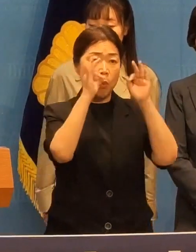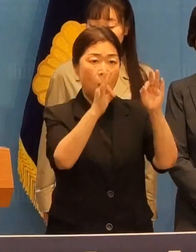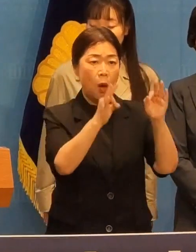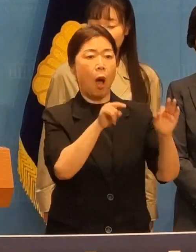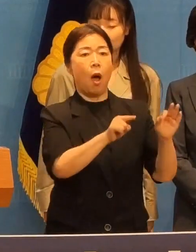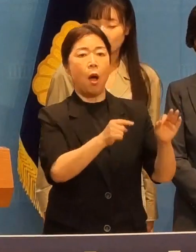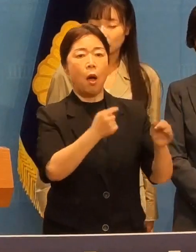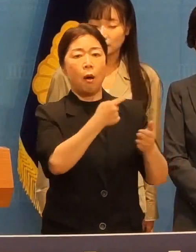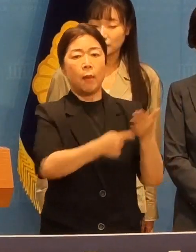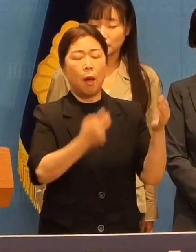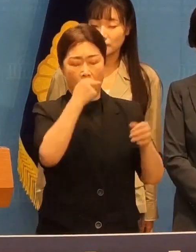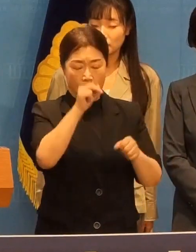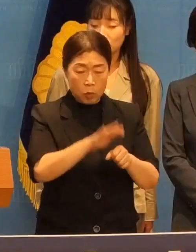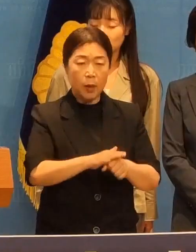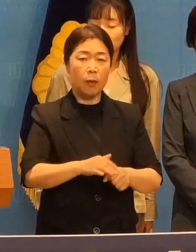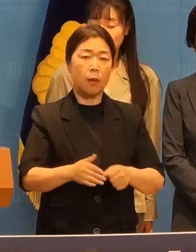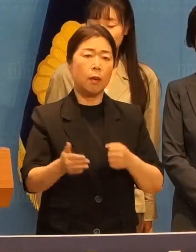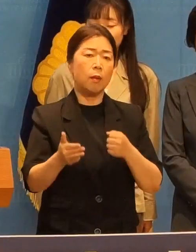것입니다.